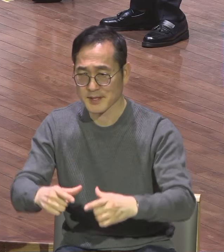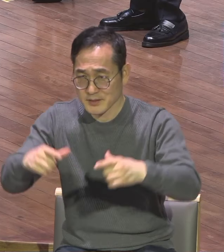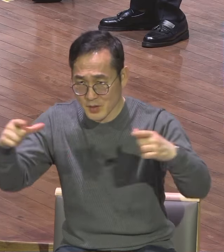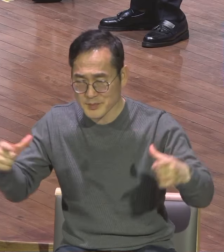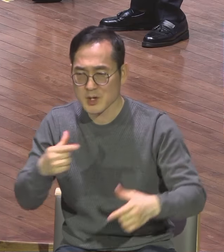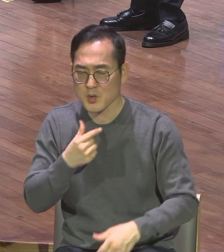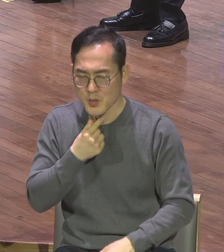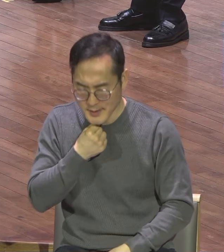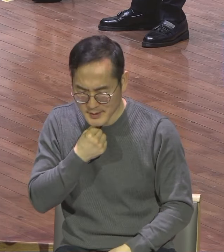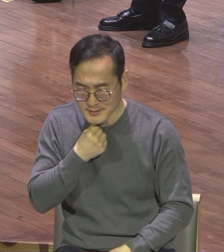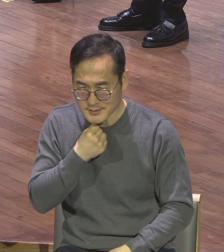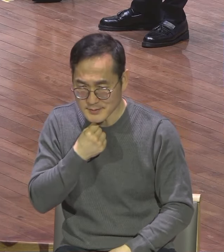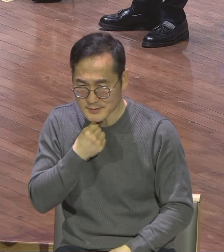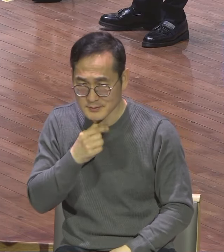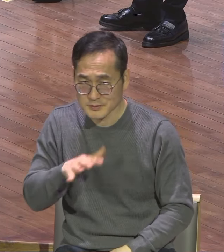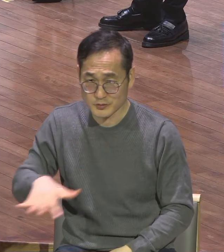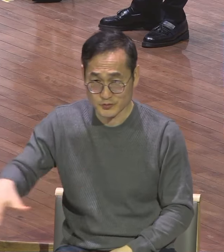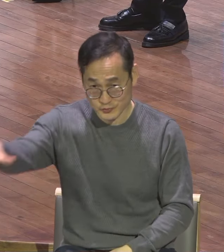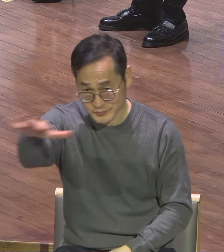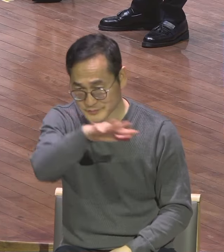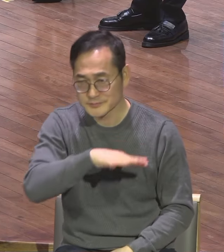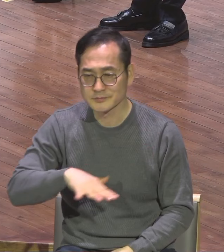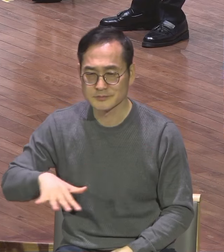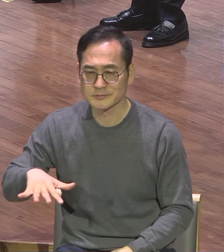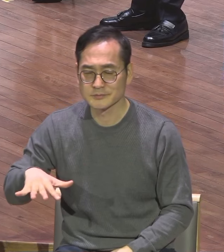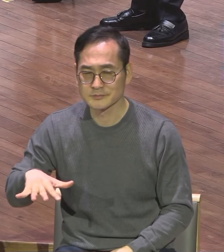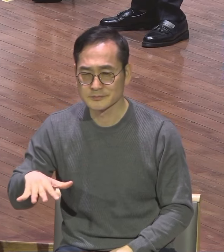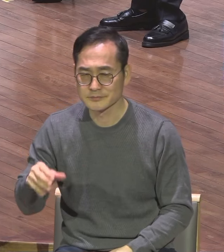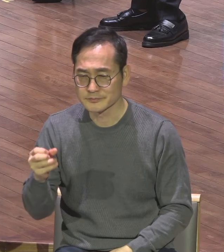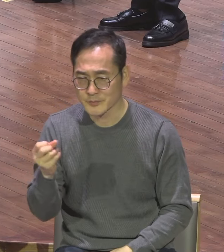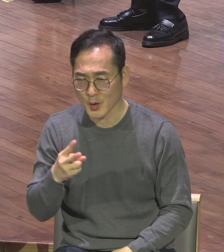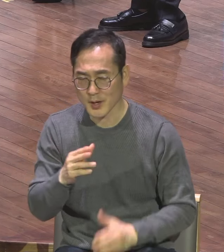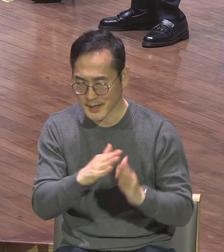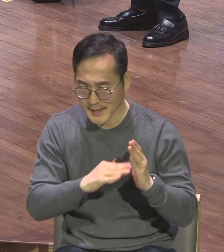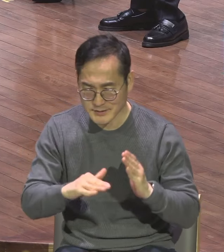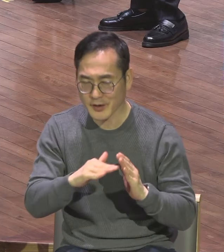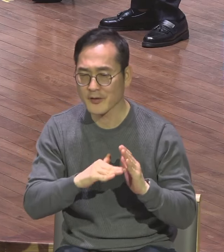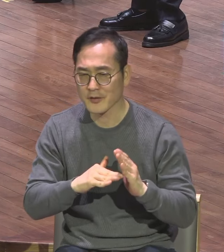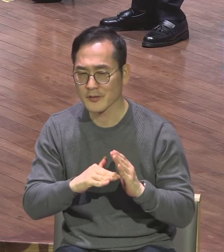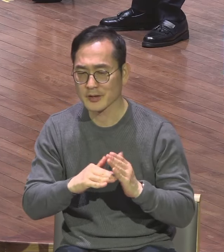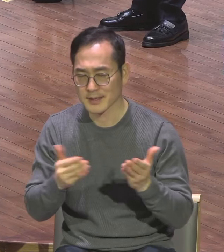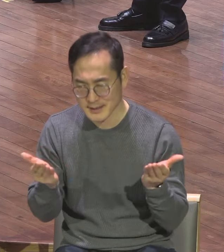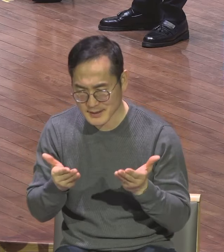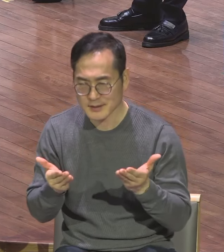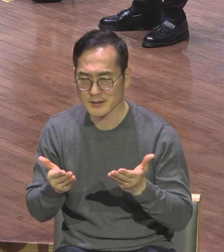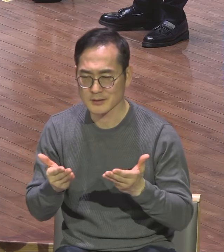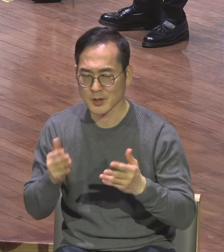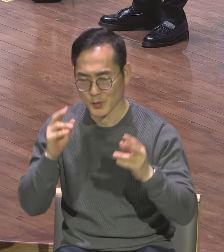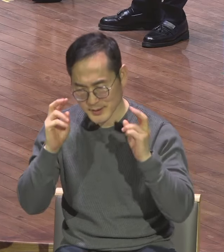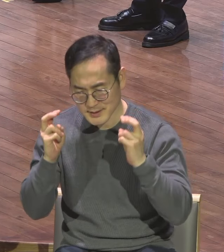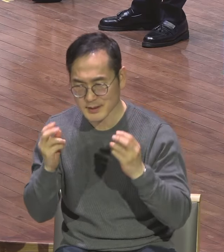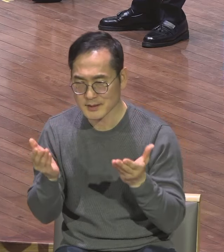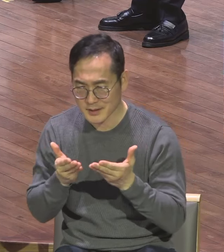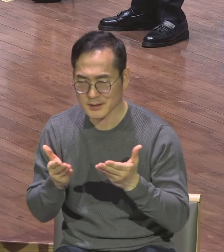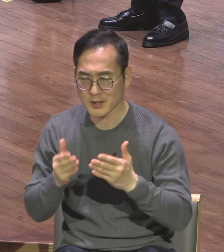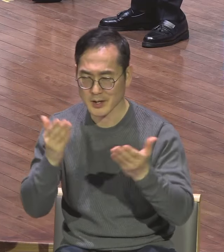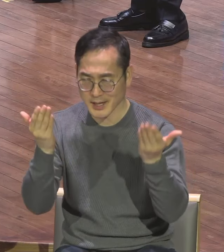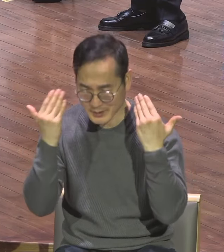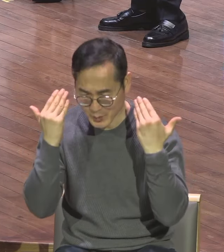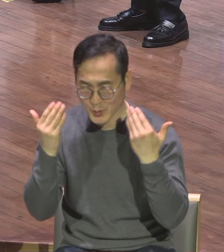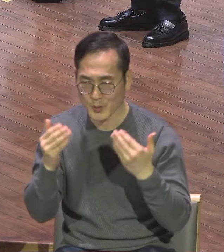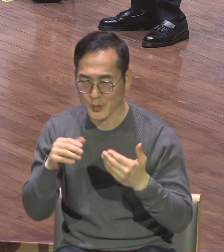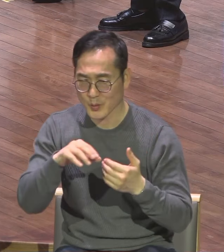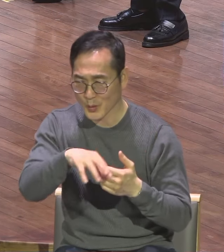넓혀가기를 소원하는 이 자리에 모인 주의 택한 모든 백성들과 그들의 가정과 생업과 학업과 자녀와 소원하는 모든 기도 제목